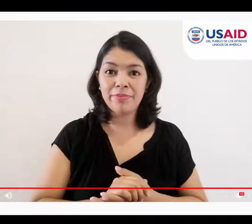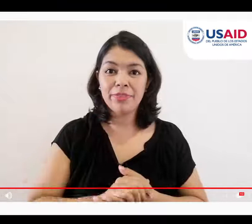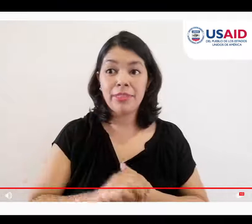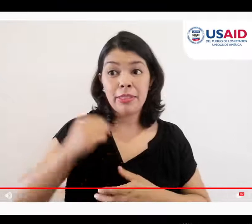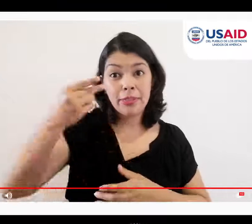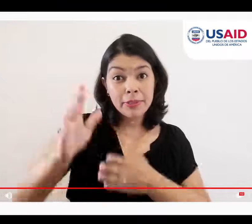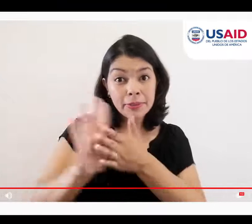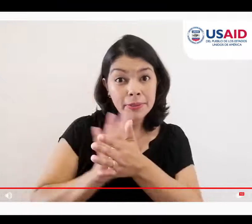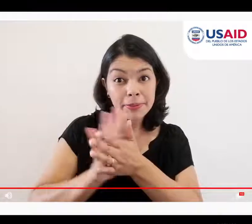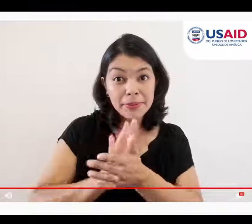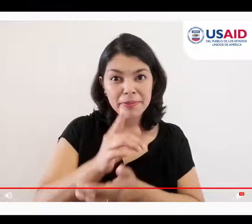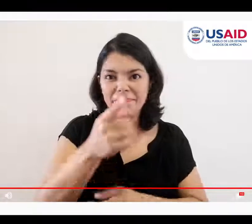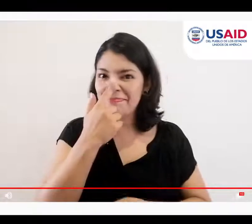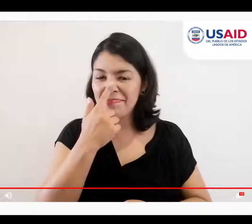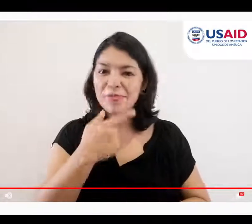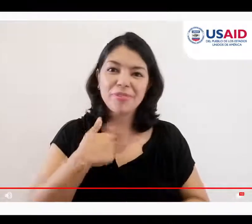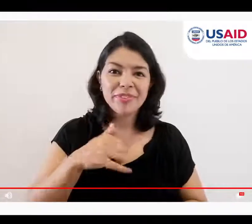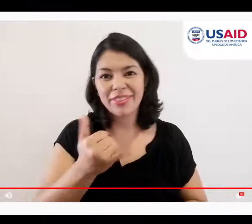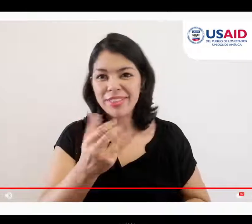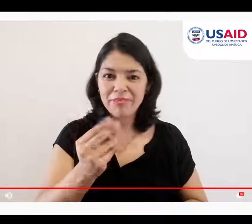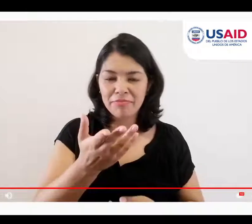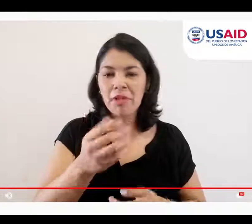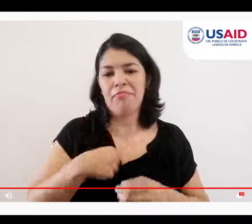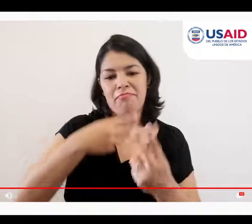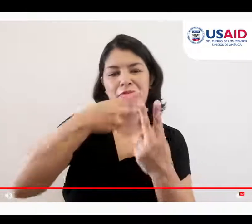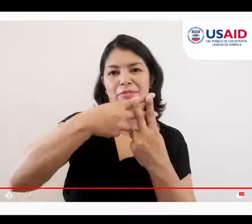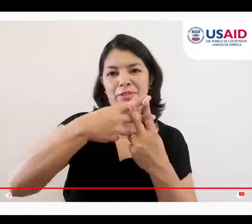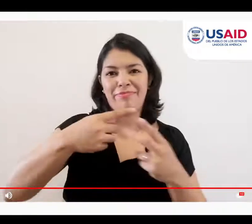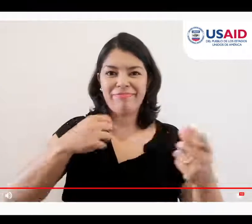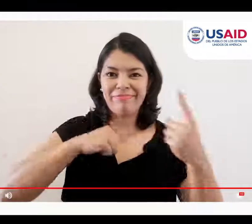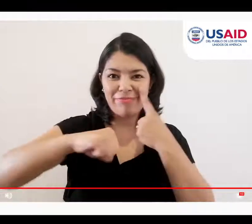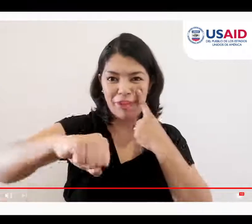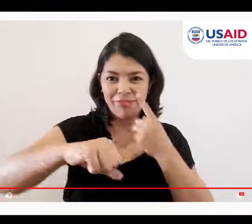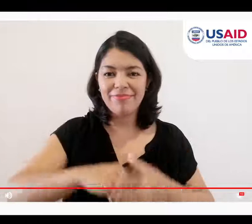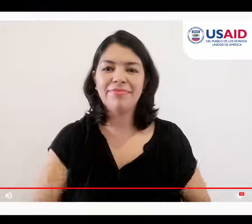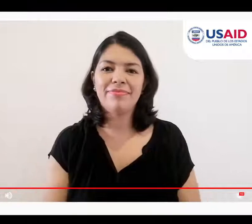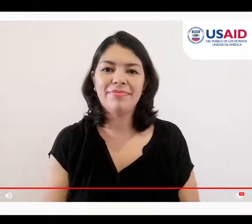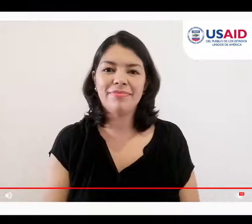les pareció esta historia, la pueden hacer comentando con el numeral en la jugada con los derechos.